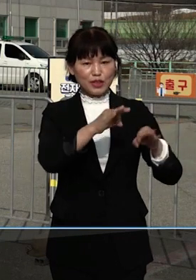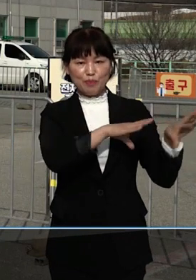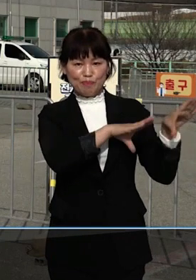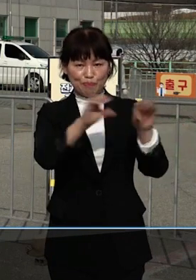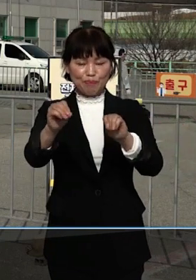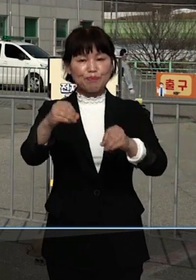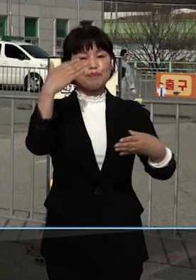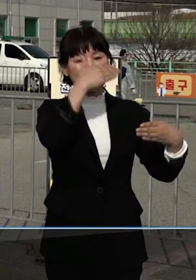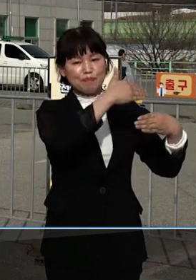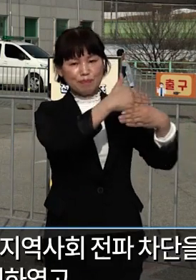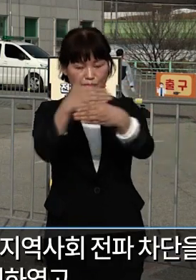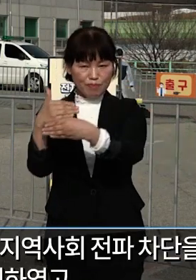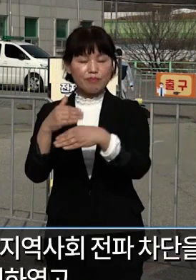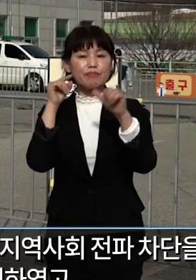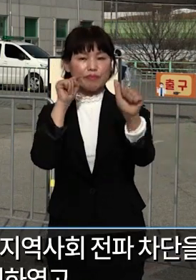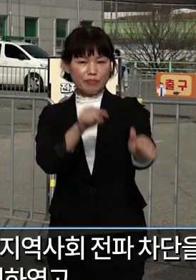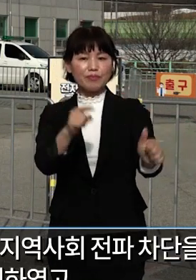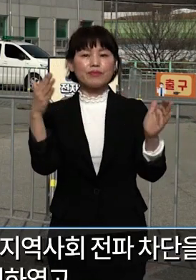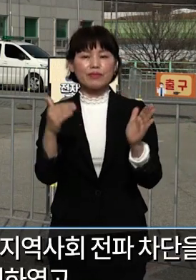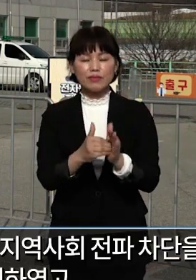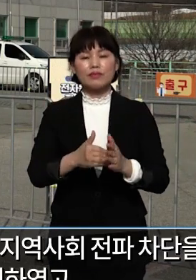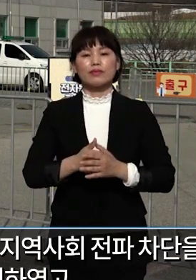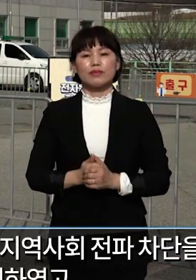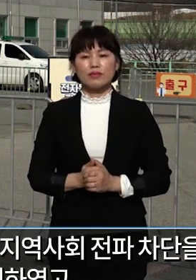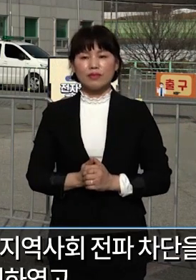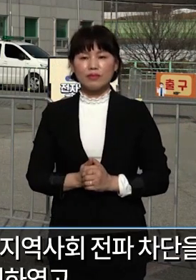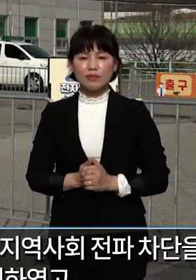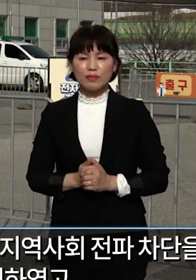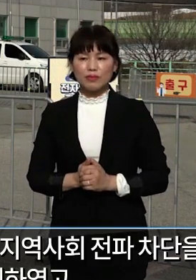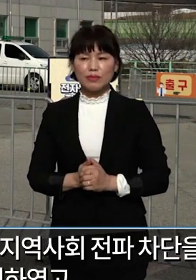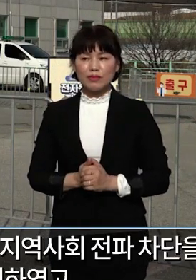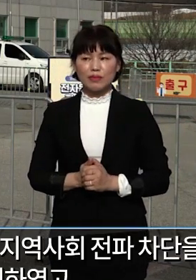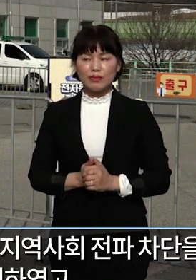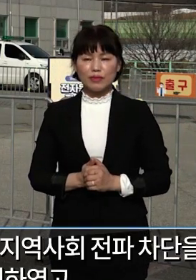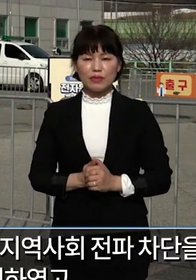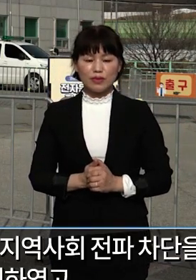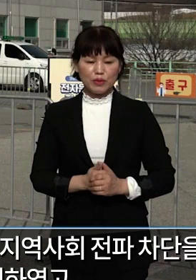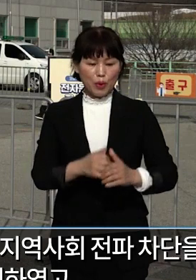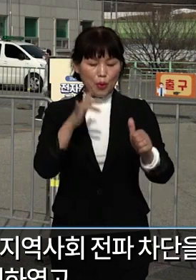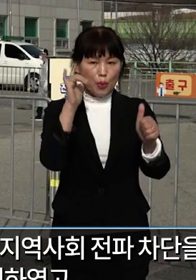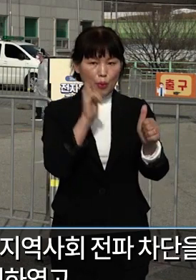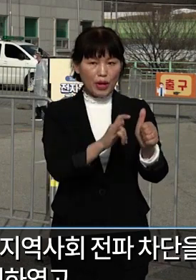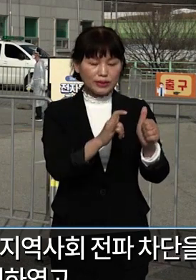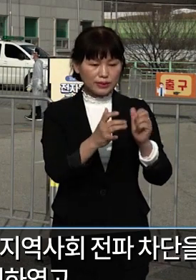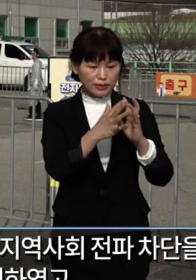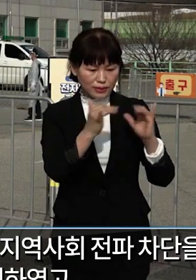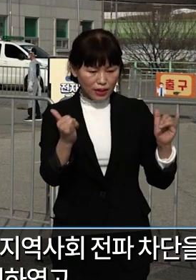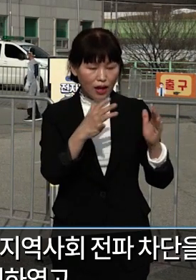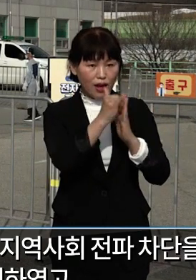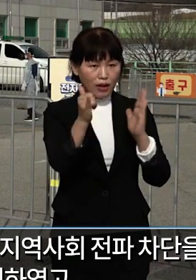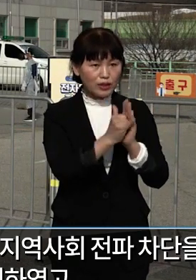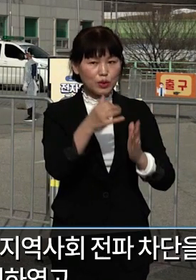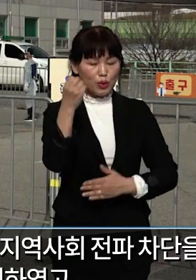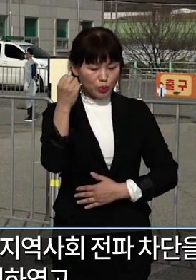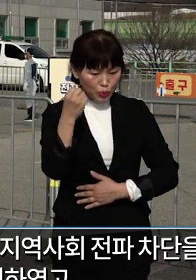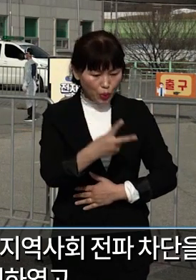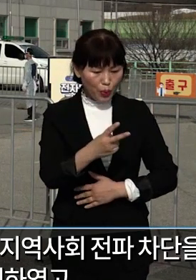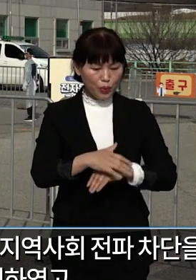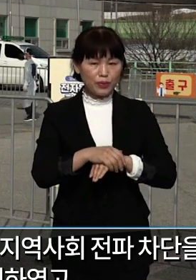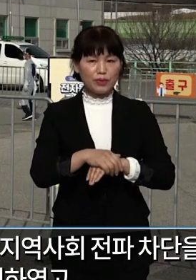결정하였습니다. 군 보건소에서는 확진자 가족, 지인, 방문 장소 등을